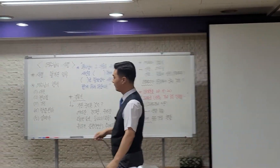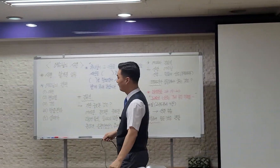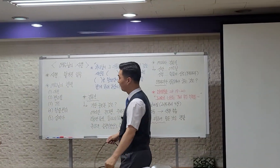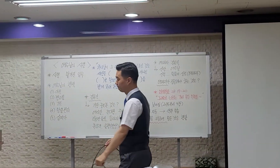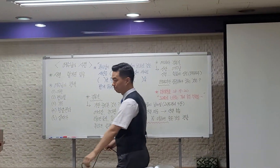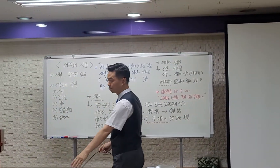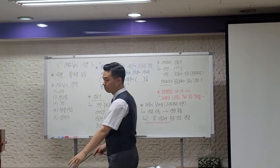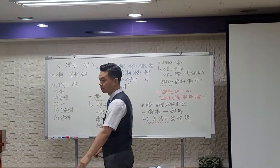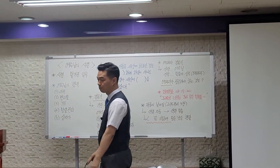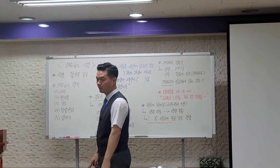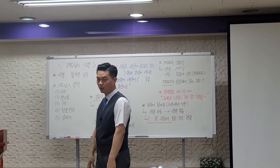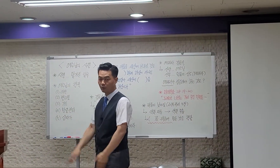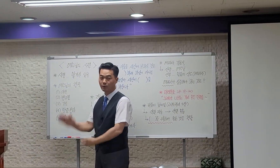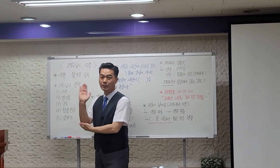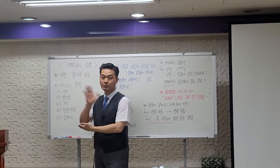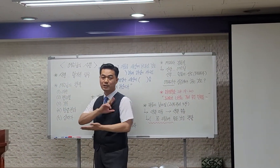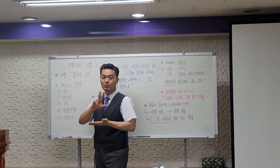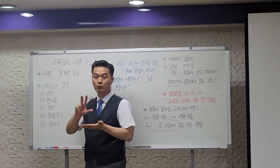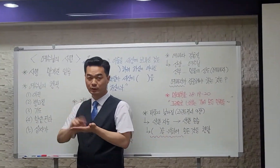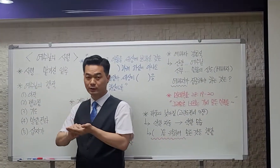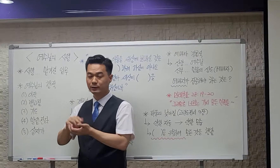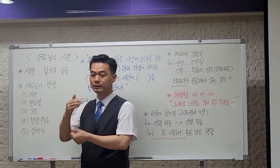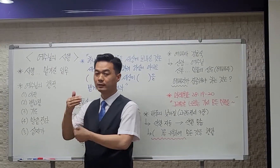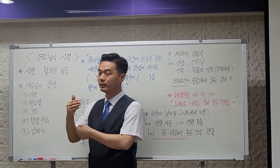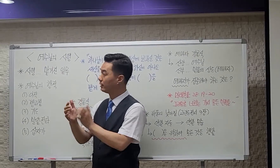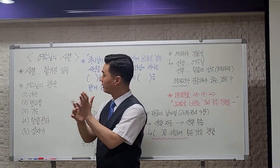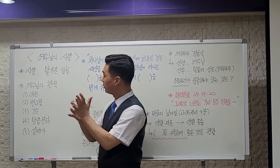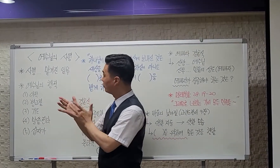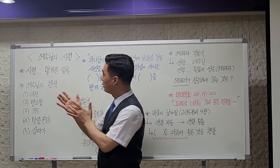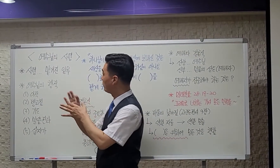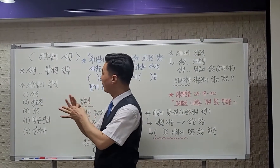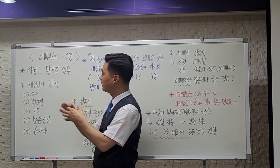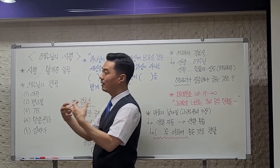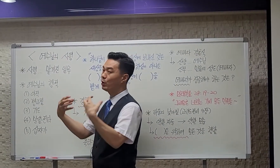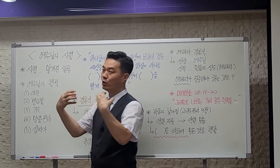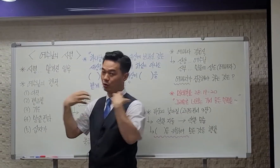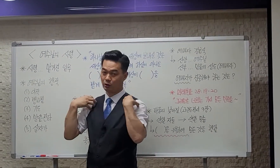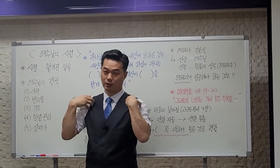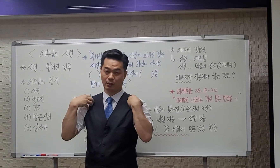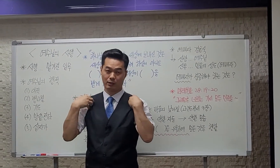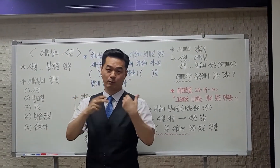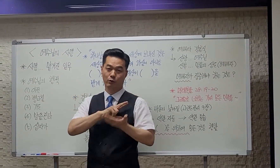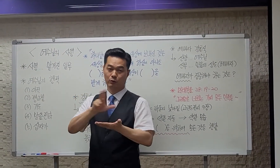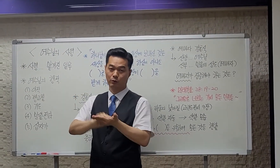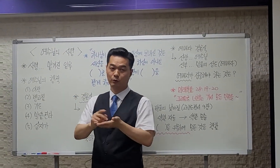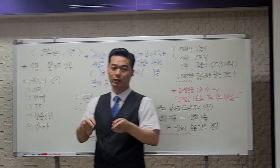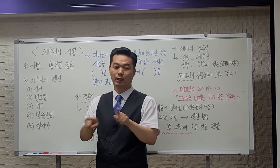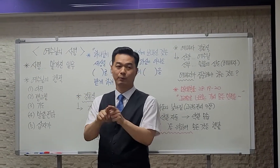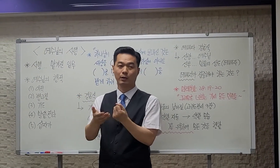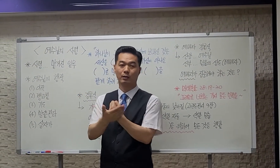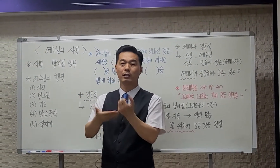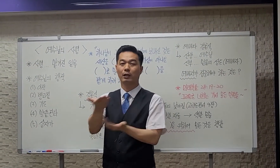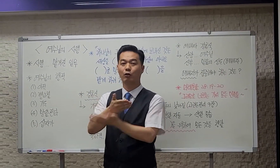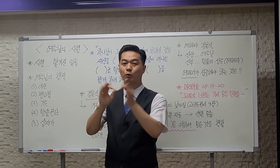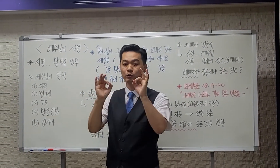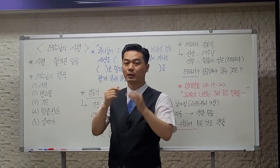네. 오늘 말씀의 제목은 예수님의 사명이라는 제목으로 함께 은혜 나눠보고자